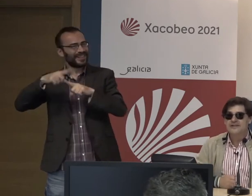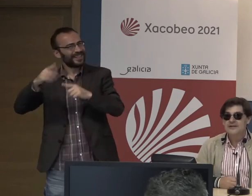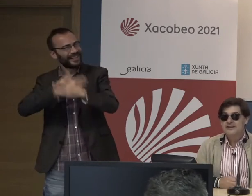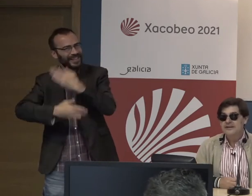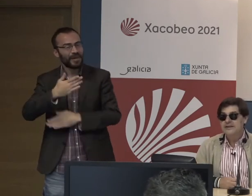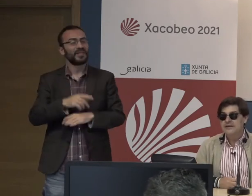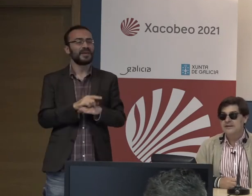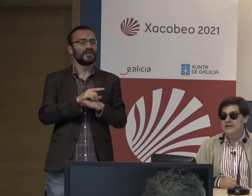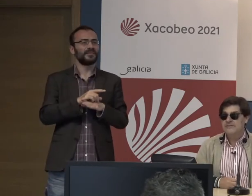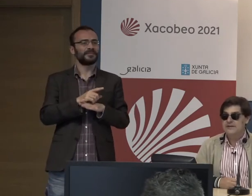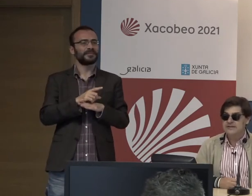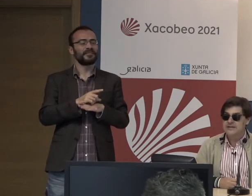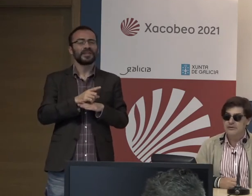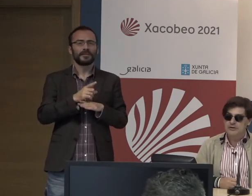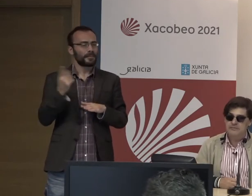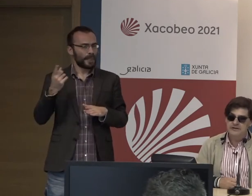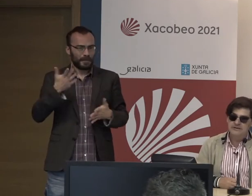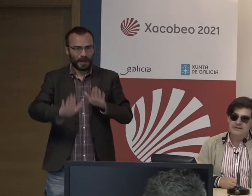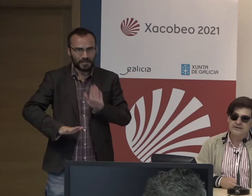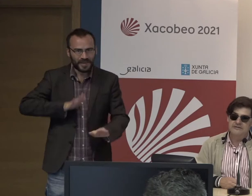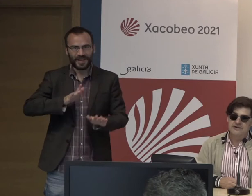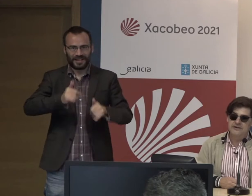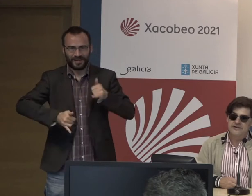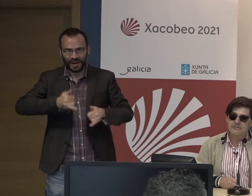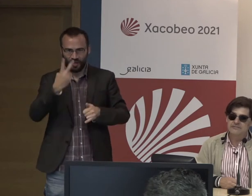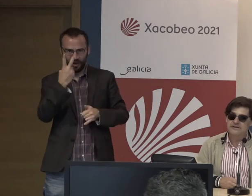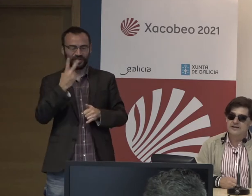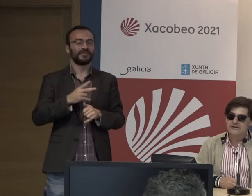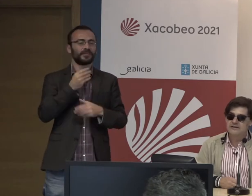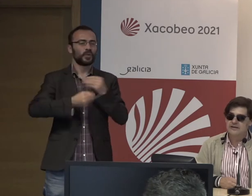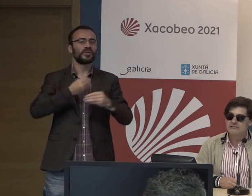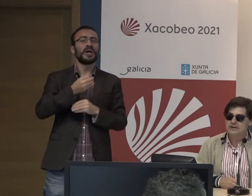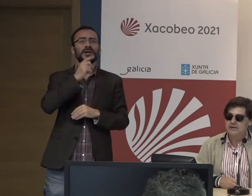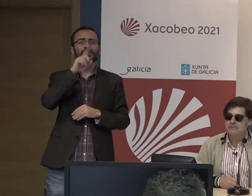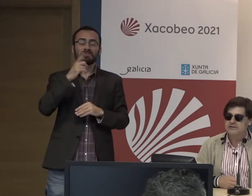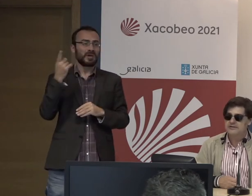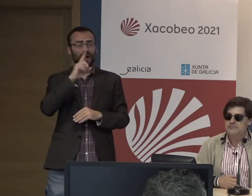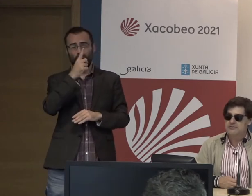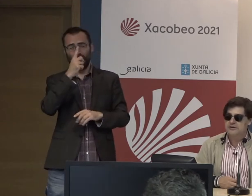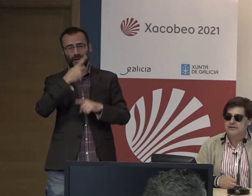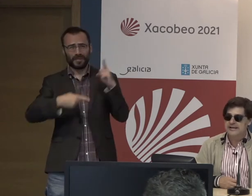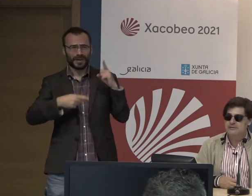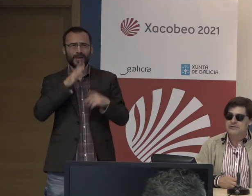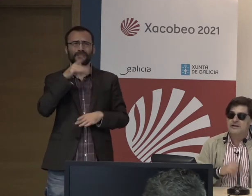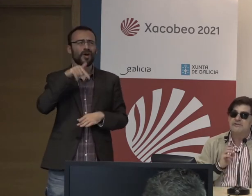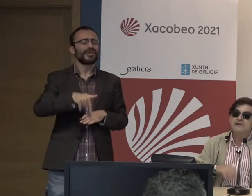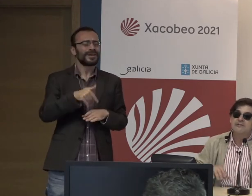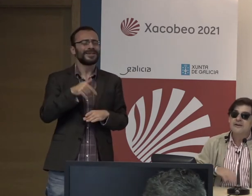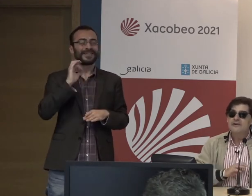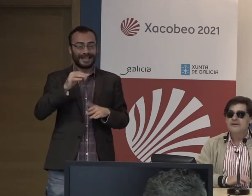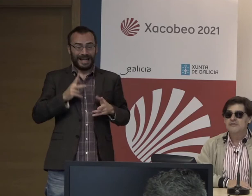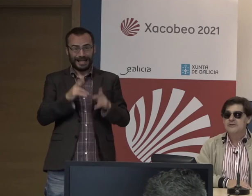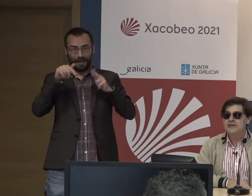pedales. Y están llegando también, van a llegar también más tarde de la 1:30, porque esta etapa es muy de salto, de arriba